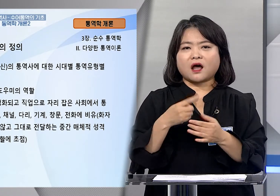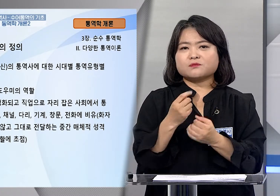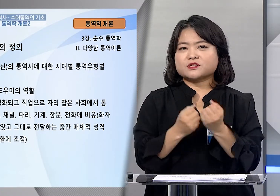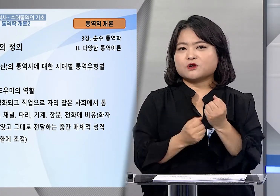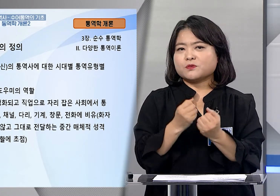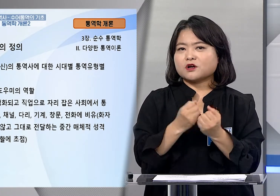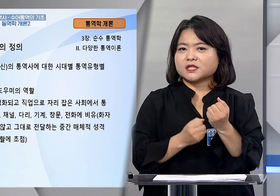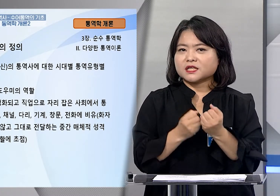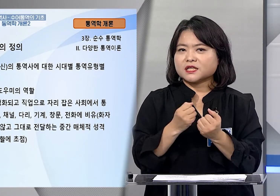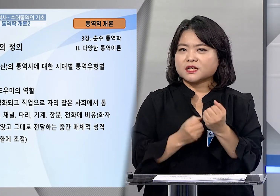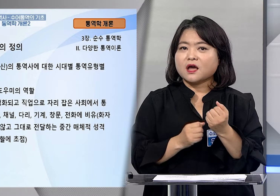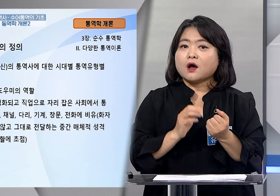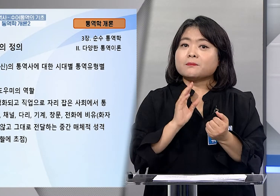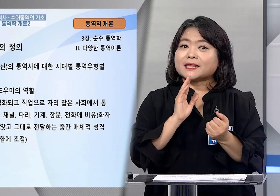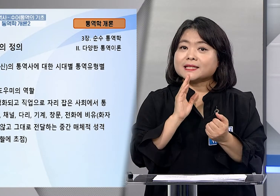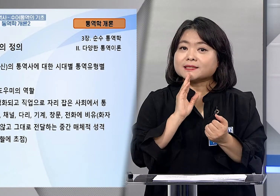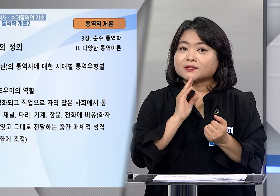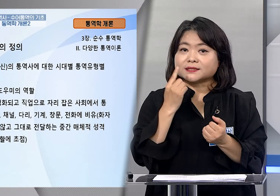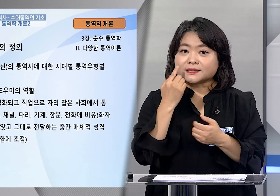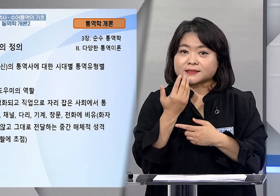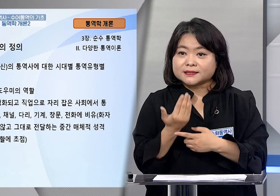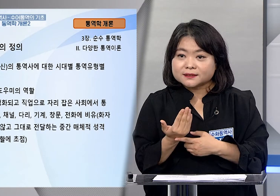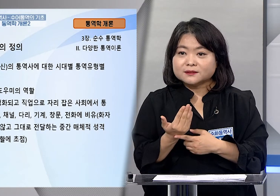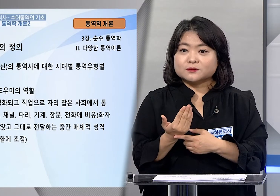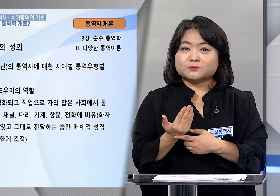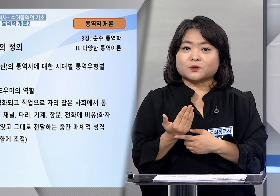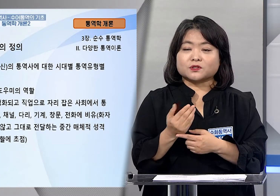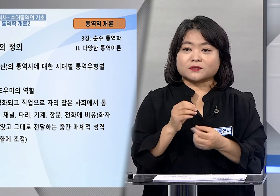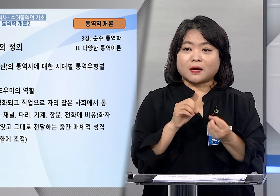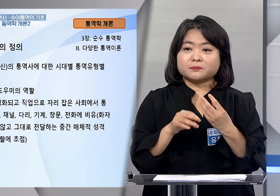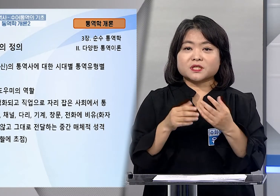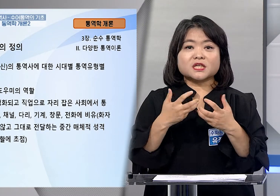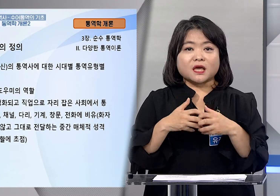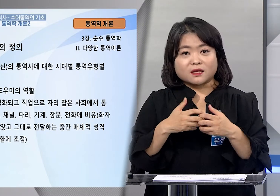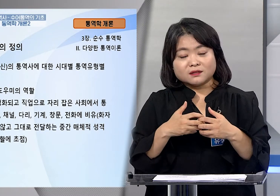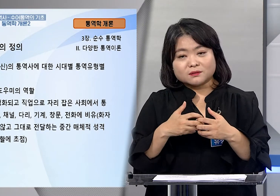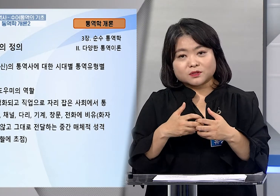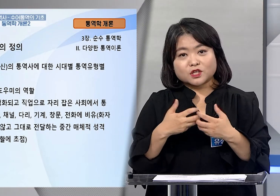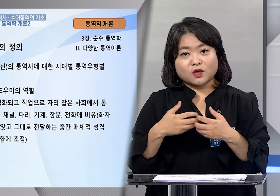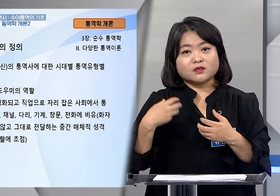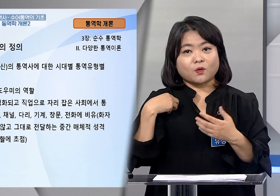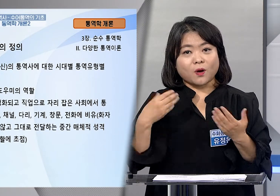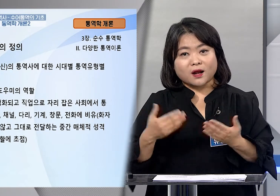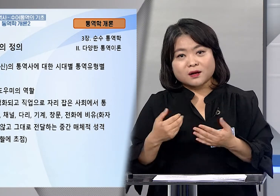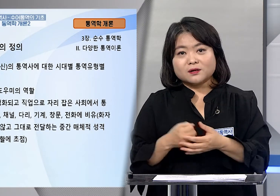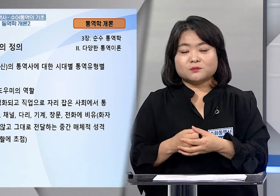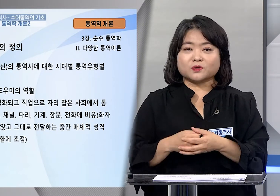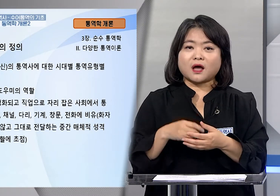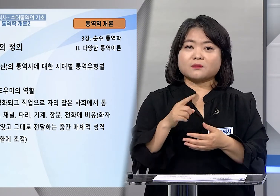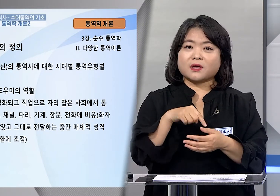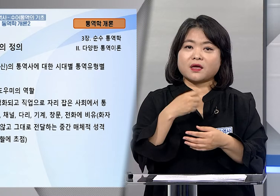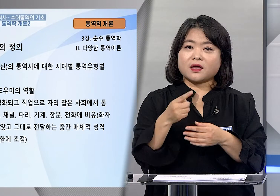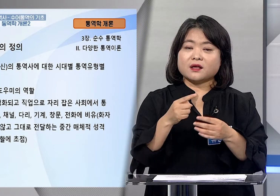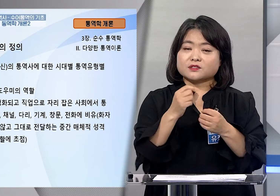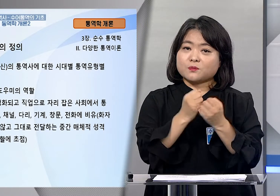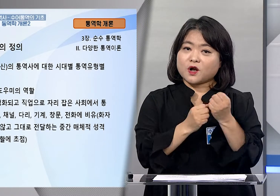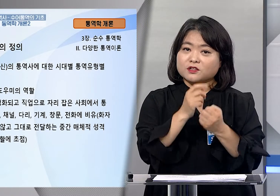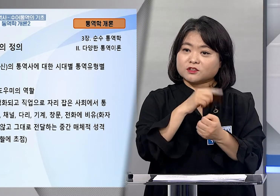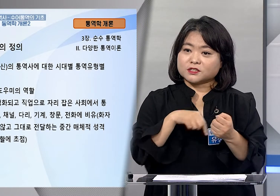다음에 설명이 맞는 것은 정답 기계의 역할, 다음에 설명하는 것이